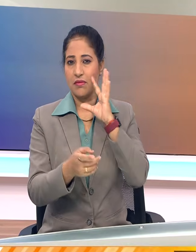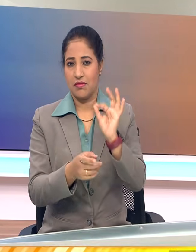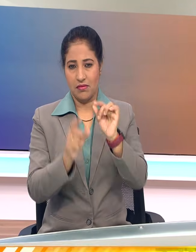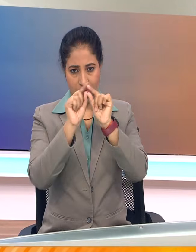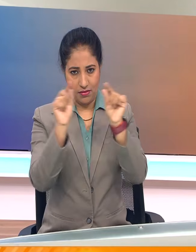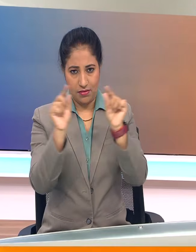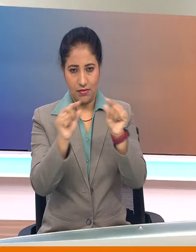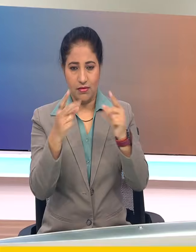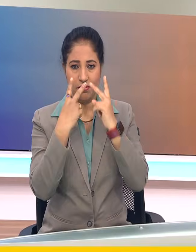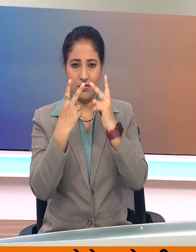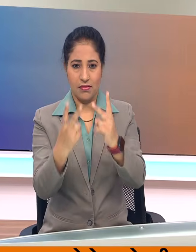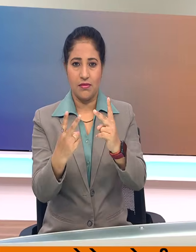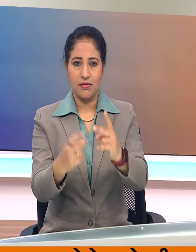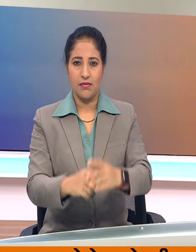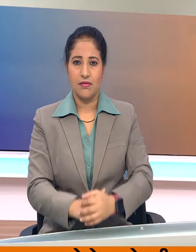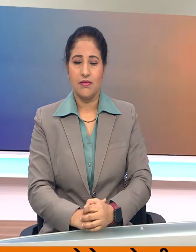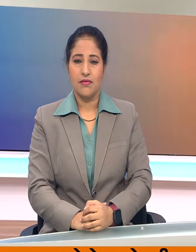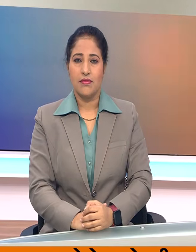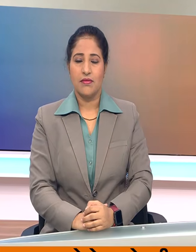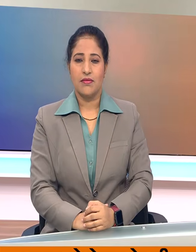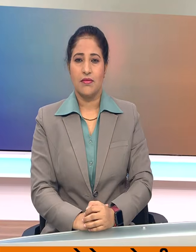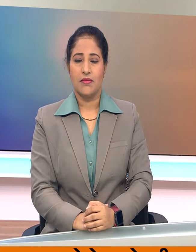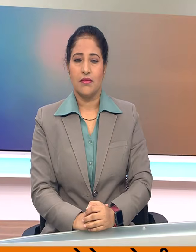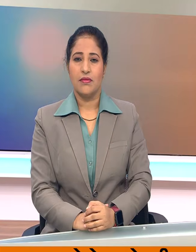नजर डालते हैं इस वक्त की हेडलाइंस पर।